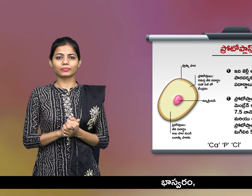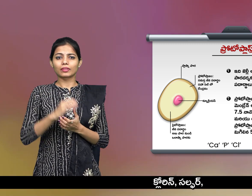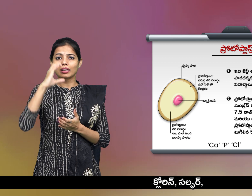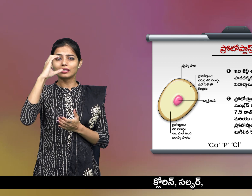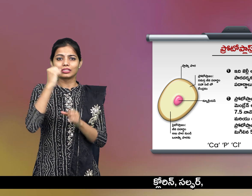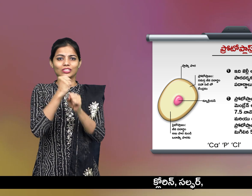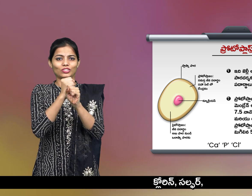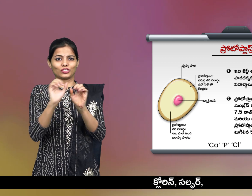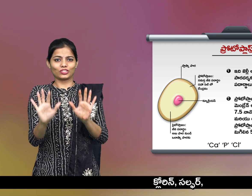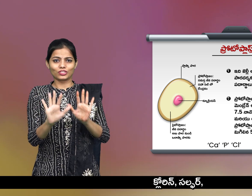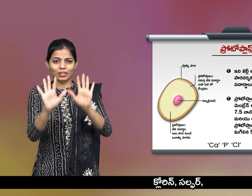క్లోరిన్,